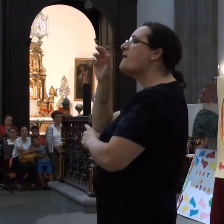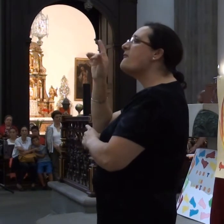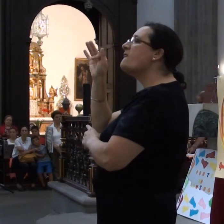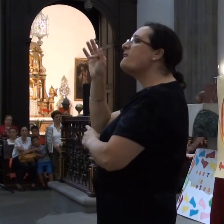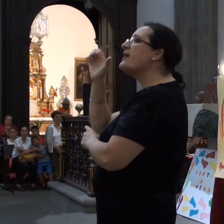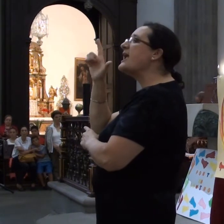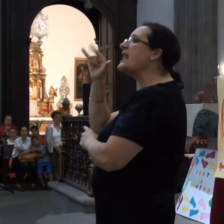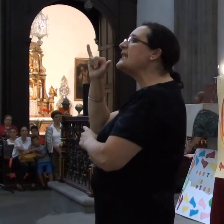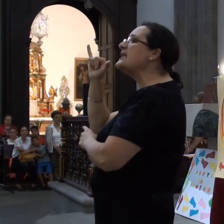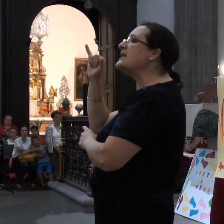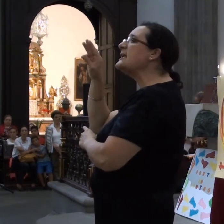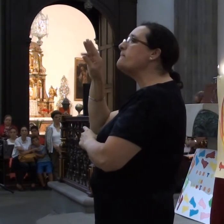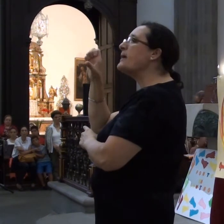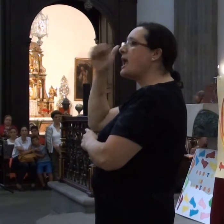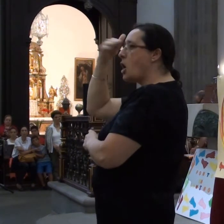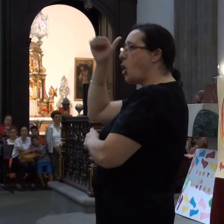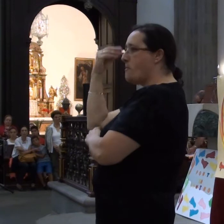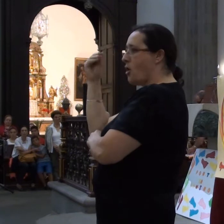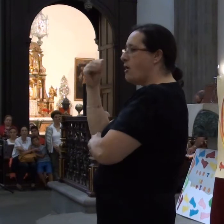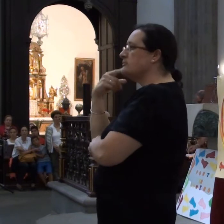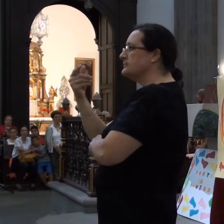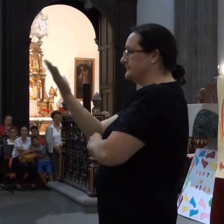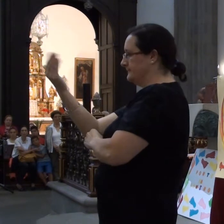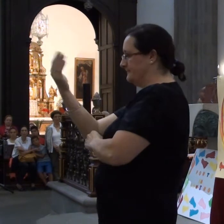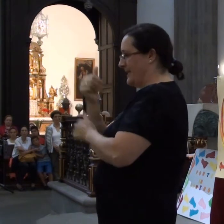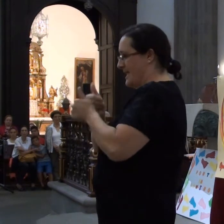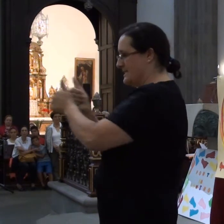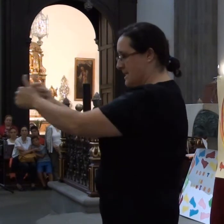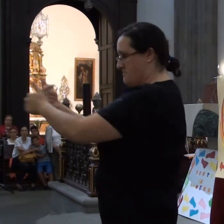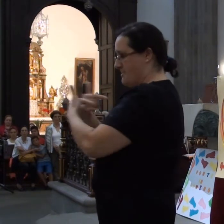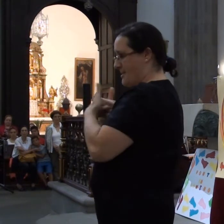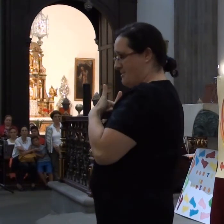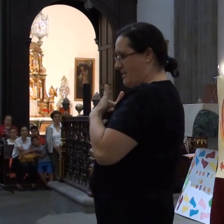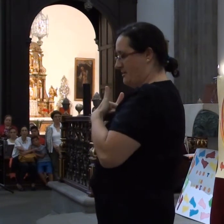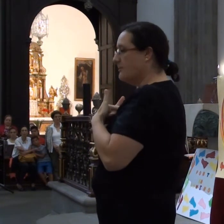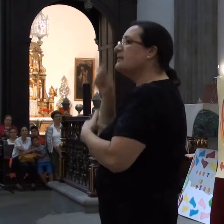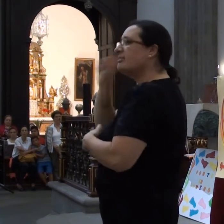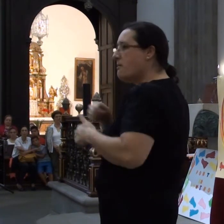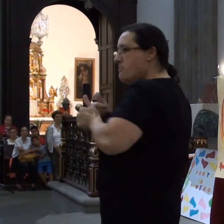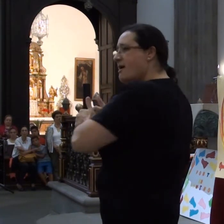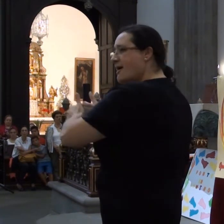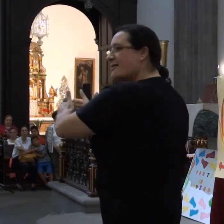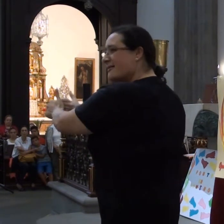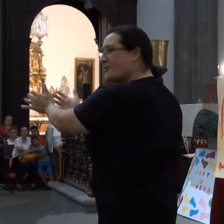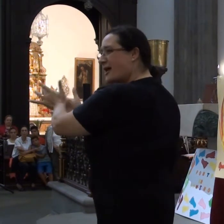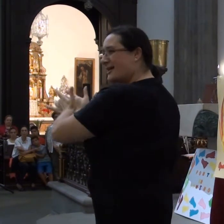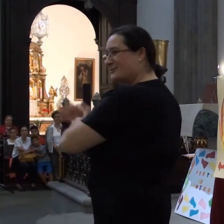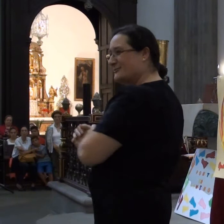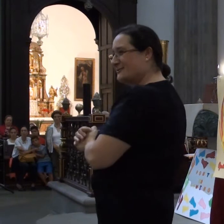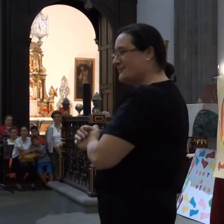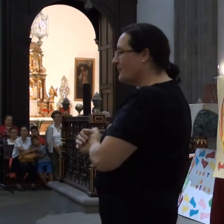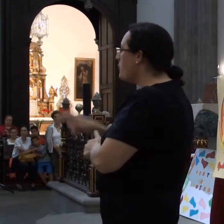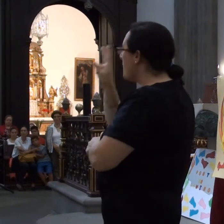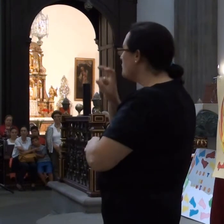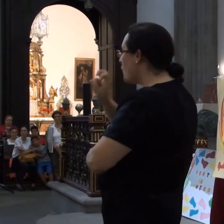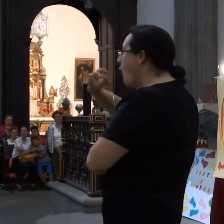Felipe era de betsaida Ciudad de Andrés y de Pedro encontró Felipe a Natanael